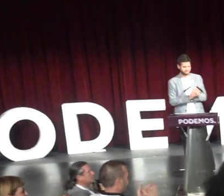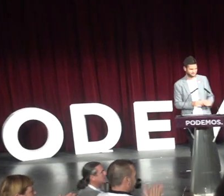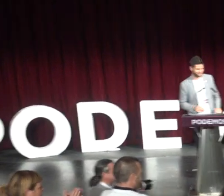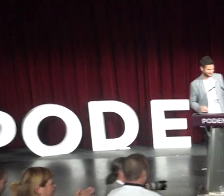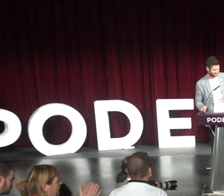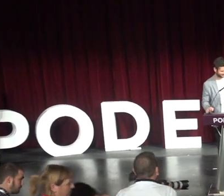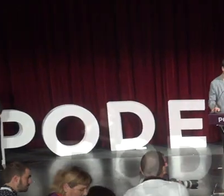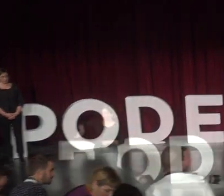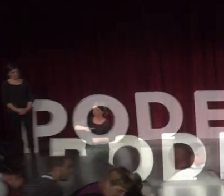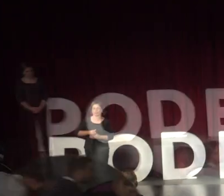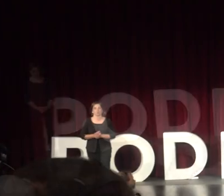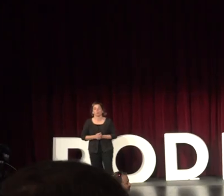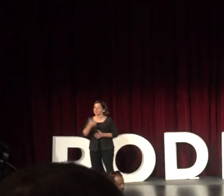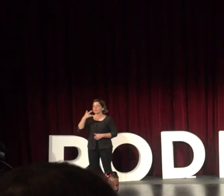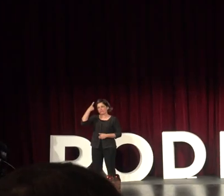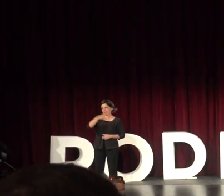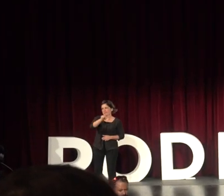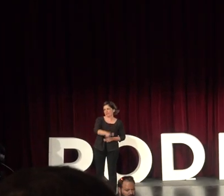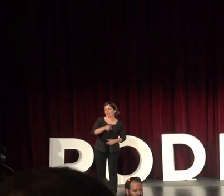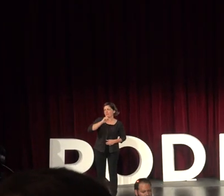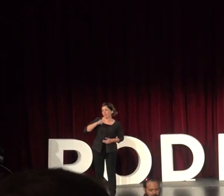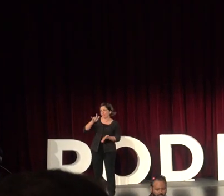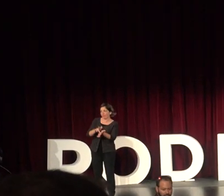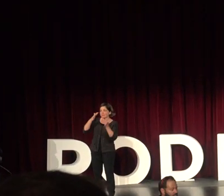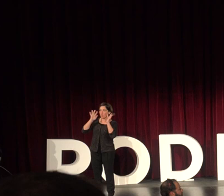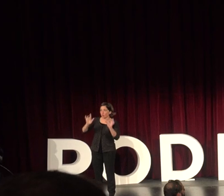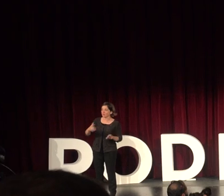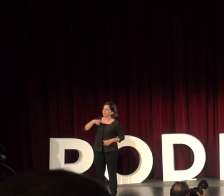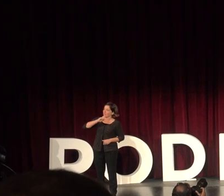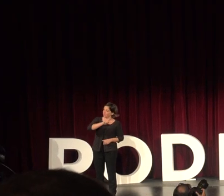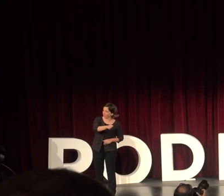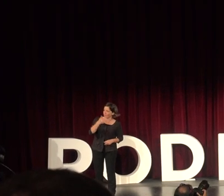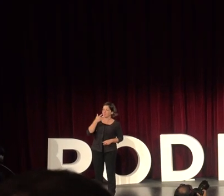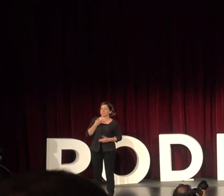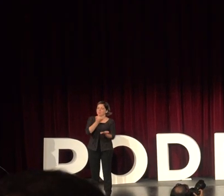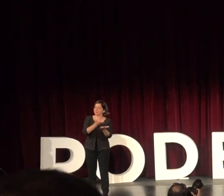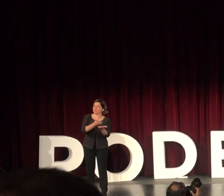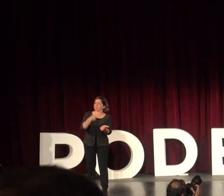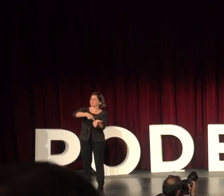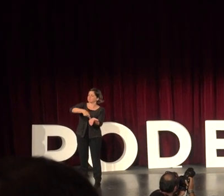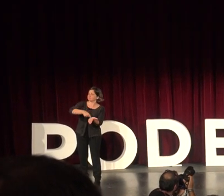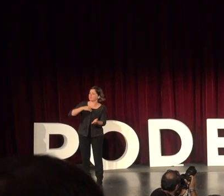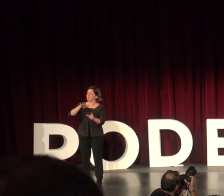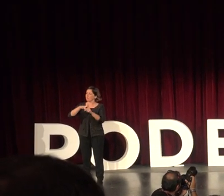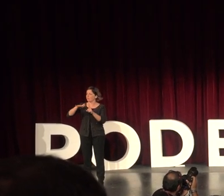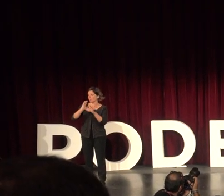gracias por estar aquí hoy. Sé lo difícil que es este día para ti, sé todas las exigencias que los